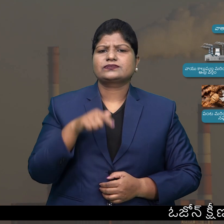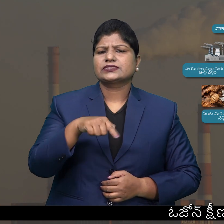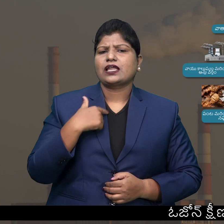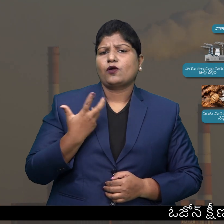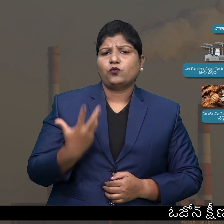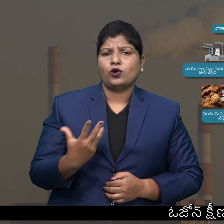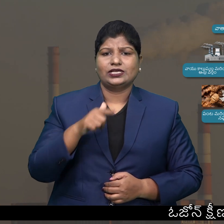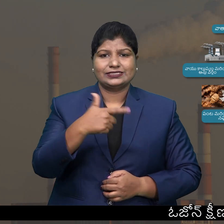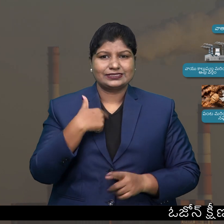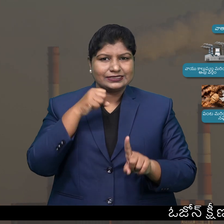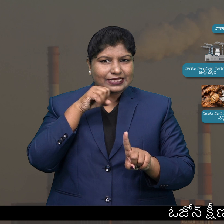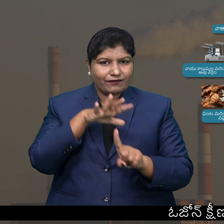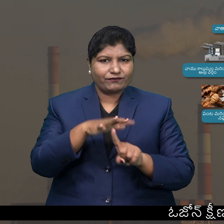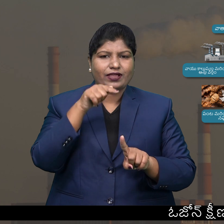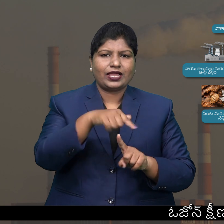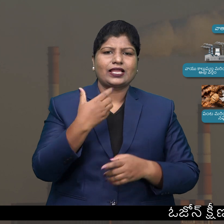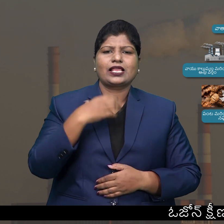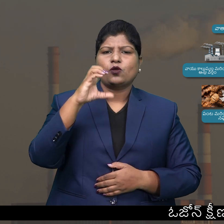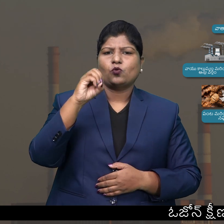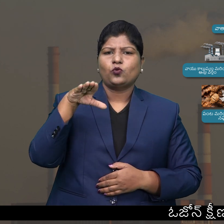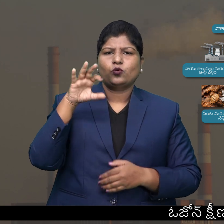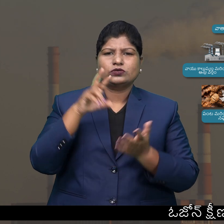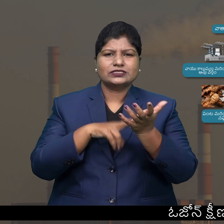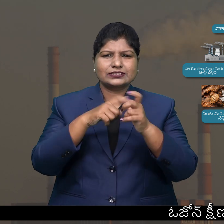ఓజోన్ క్షీణత ప్రభావం ఏమిటి?